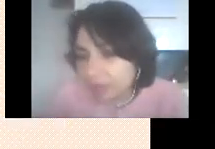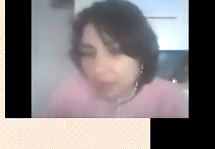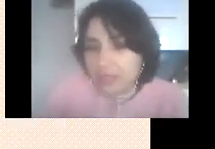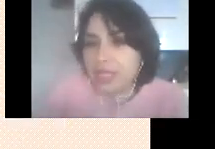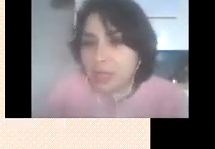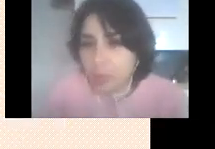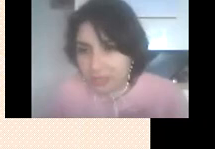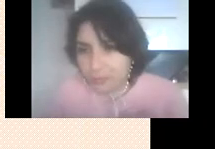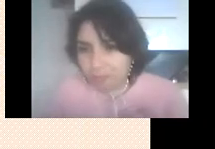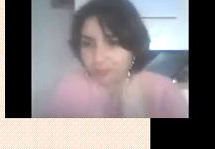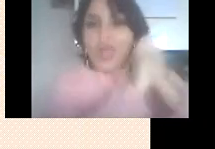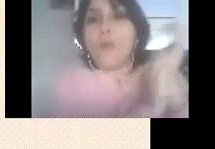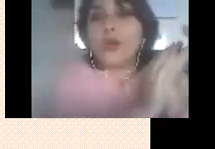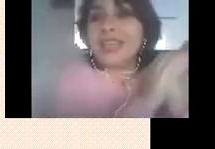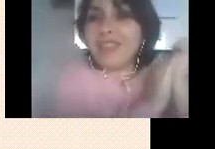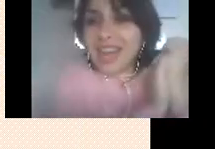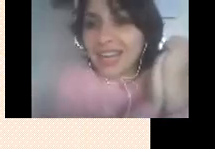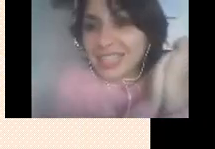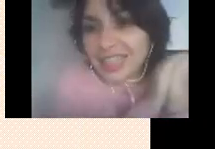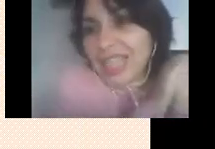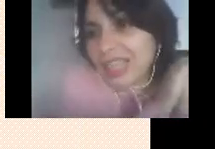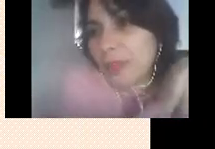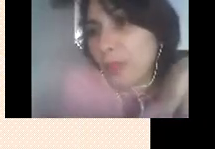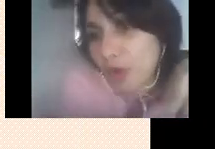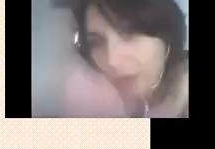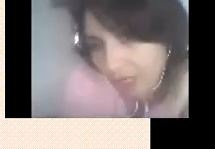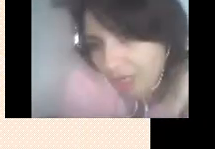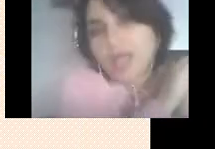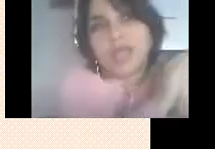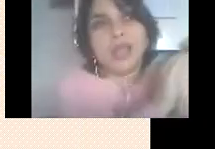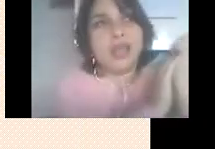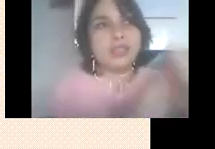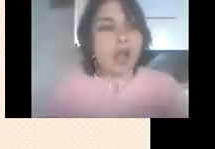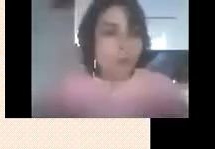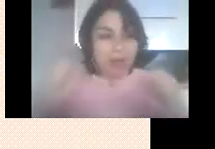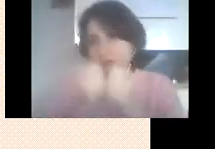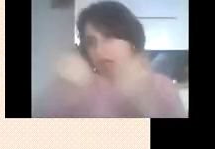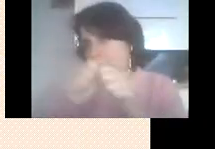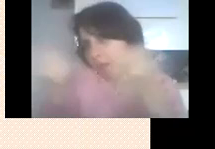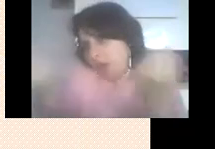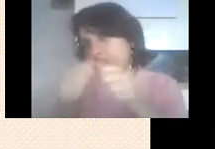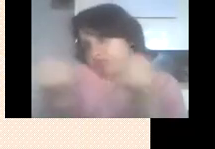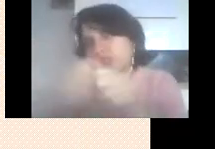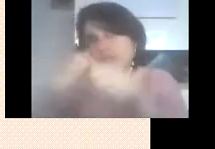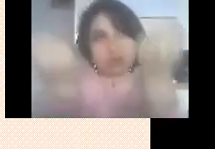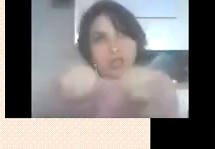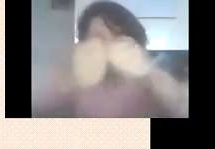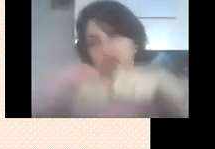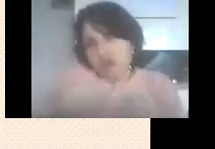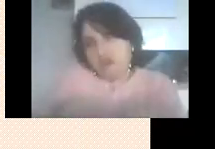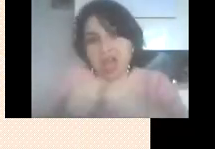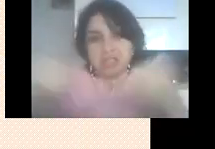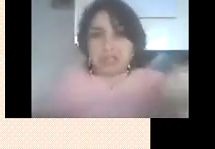resistente. Ahí se desapareció. ¿Por qué van a la resistente? Porque la goma es de goma. Entonces